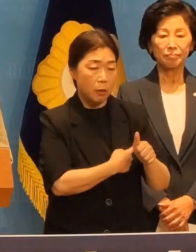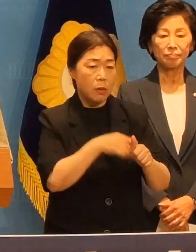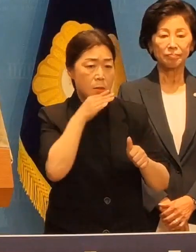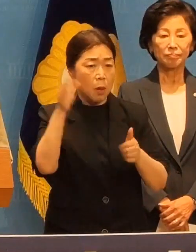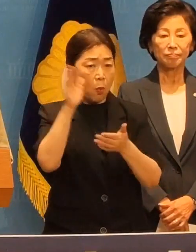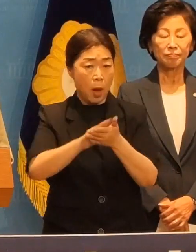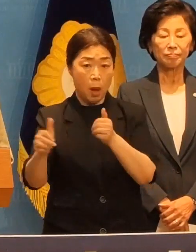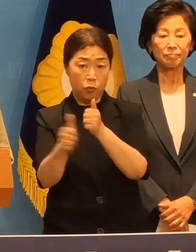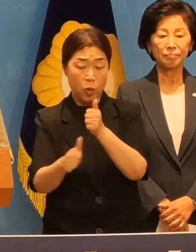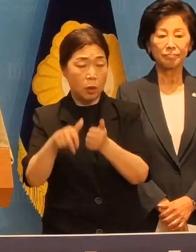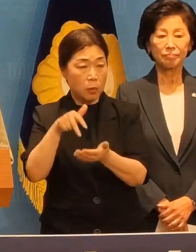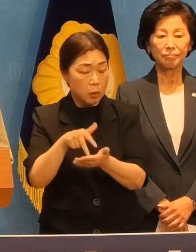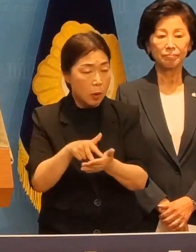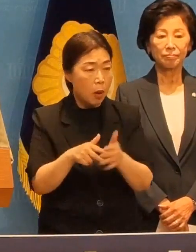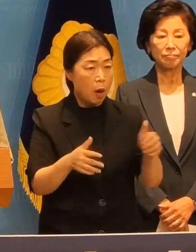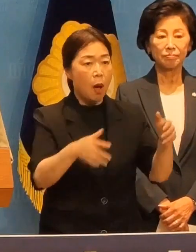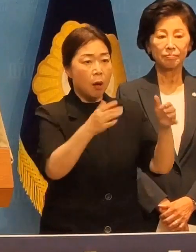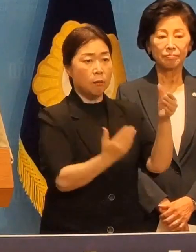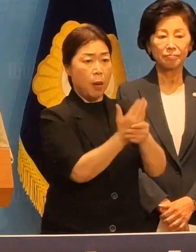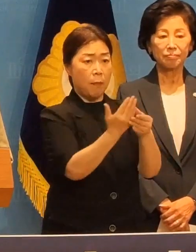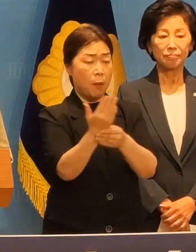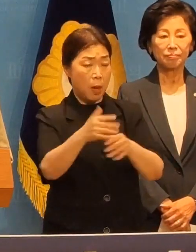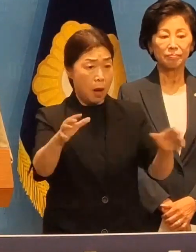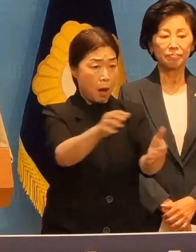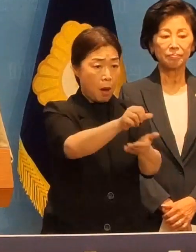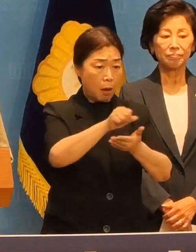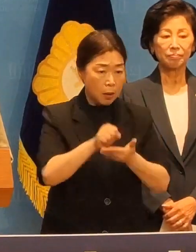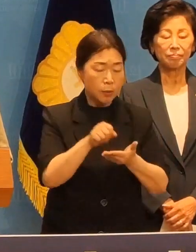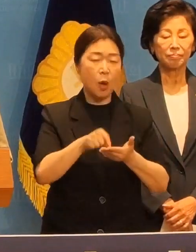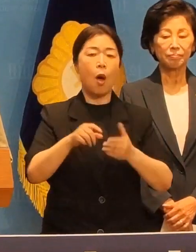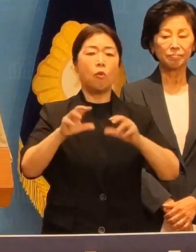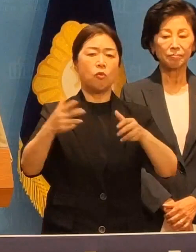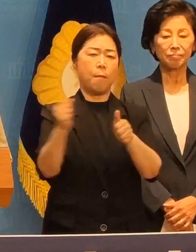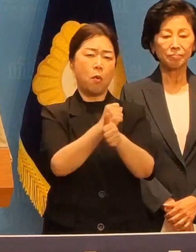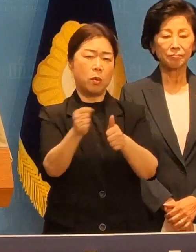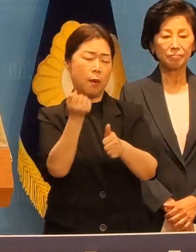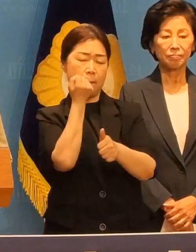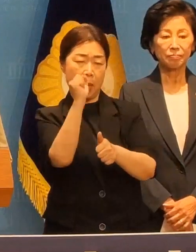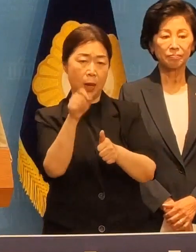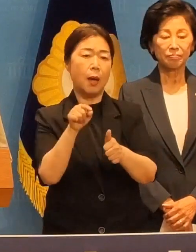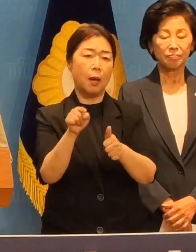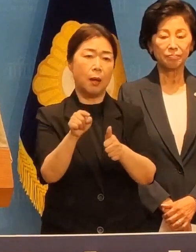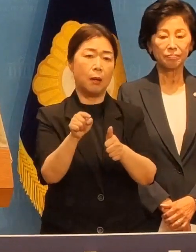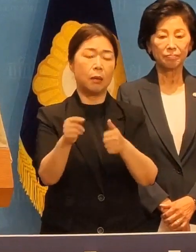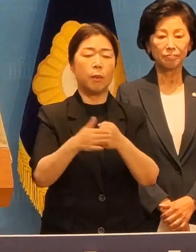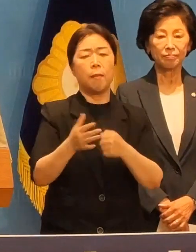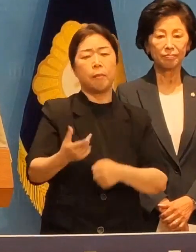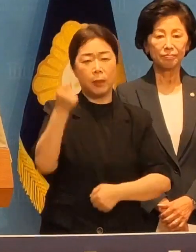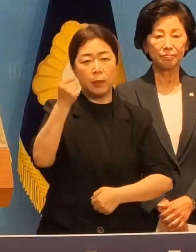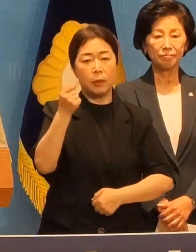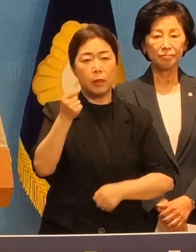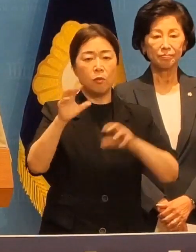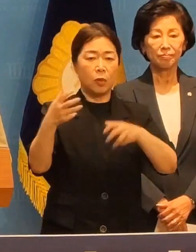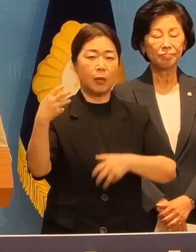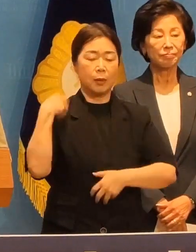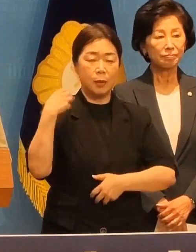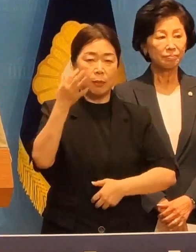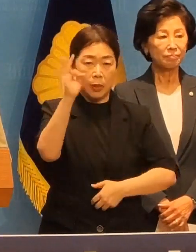진실화해위원회는 여러 집단 수용시설 사건을 국가 폭력으로 인정했습니다.